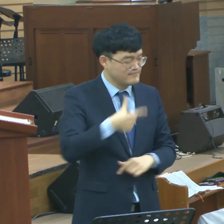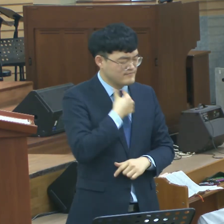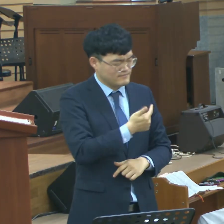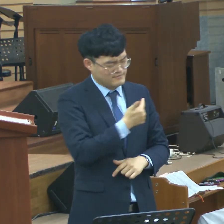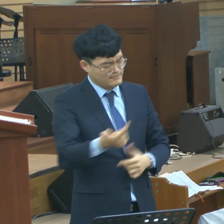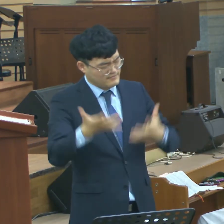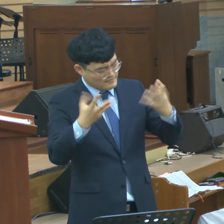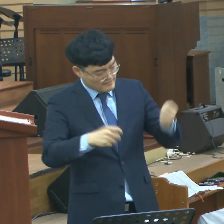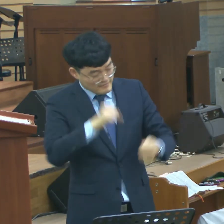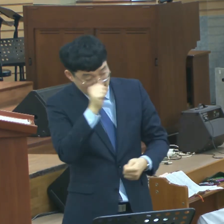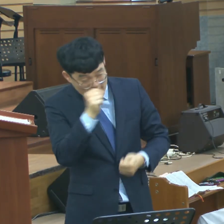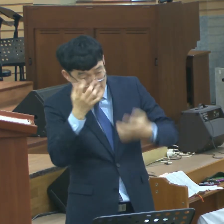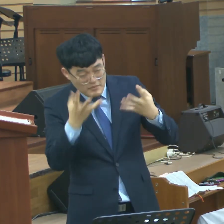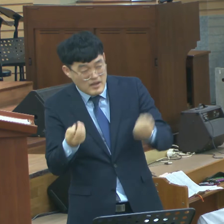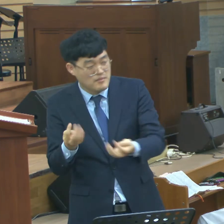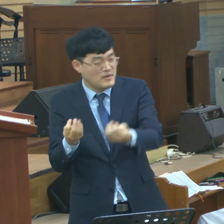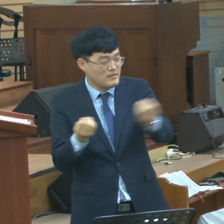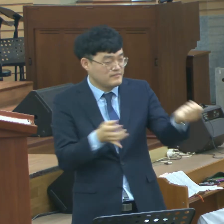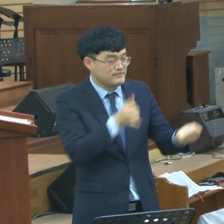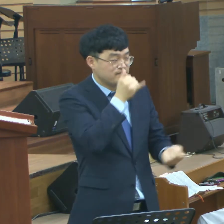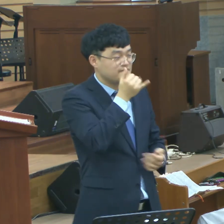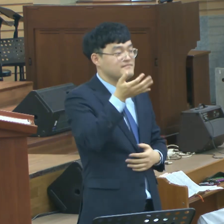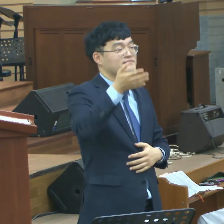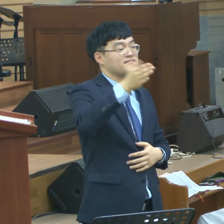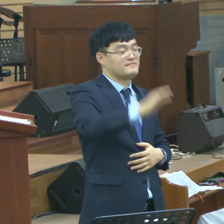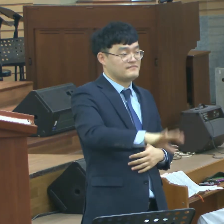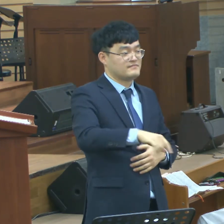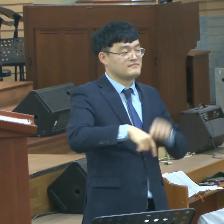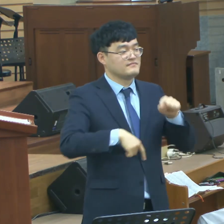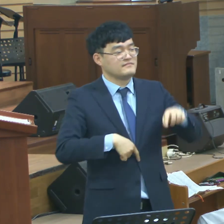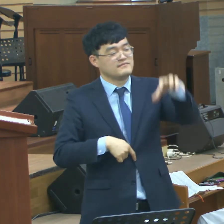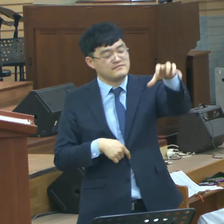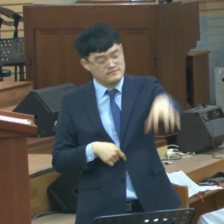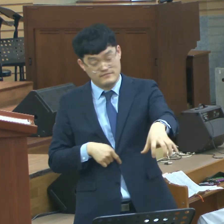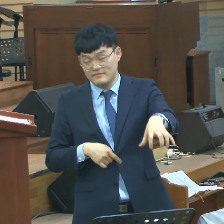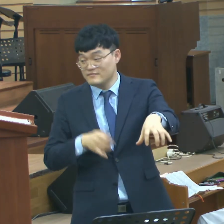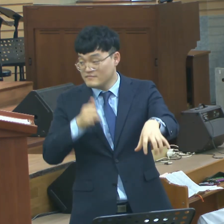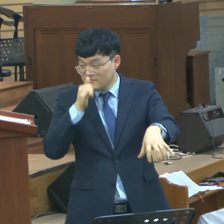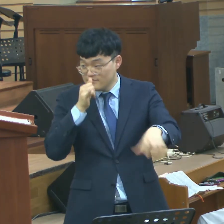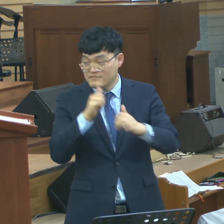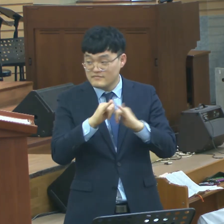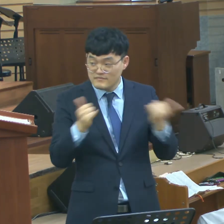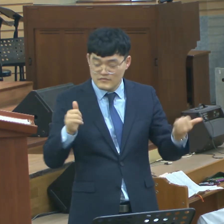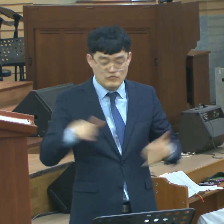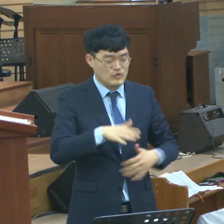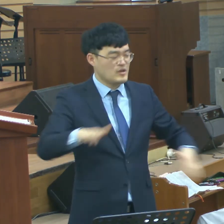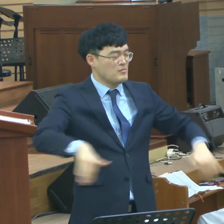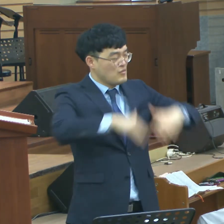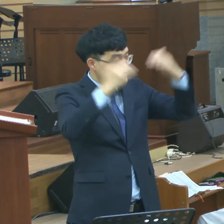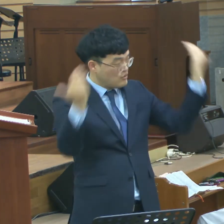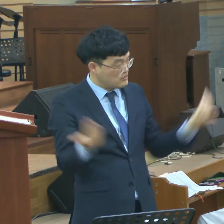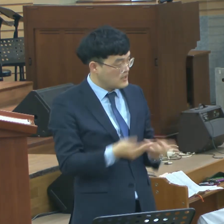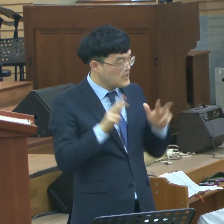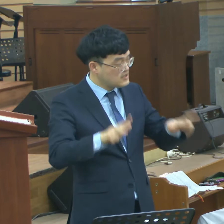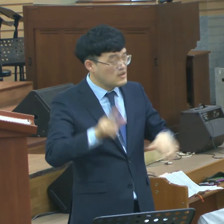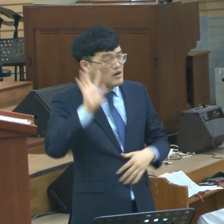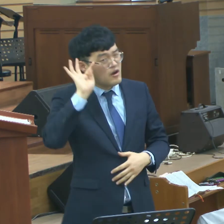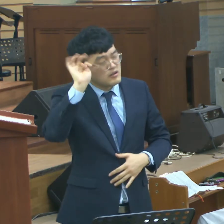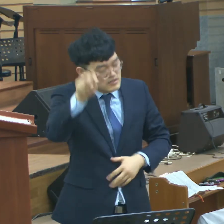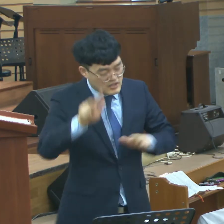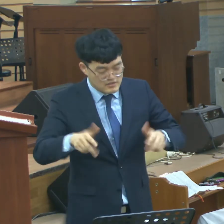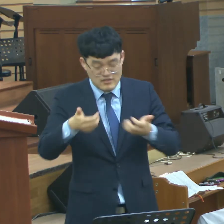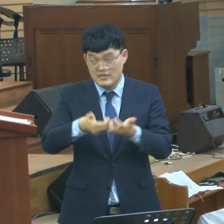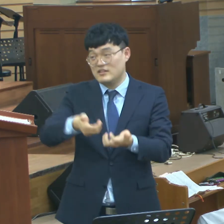너무 많고 좋은 것이 너무 많지만 여기에 있는 분들, 우리 모두가 이 세상을 언젠가 떠날